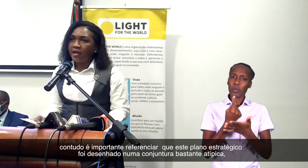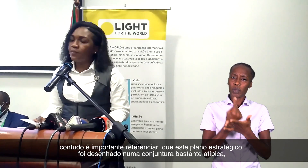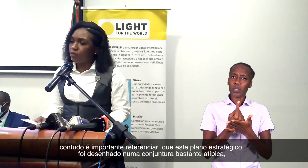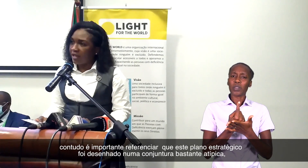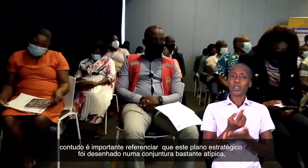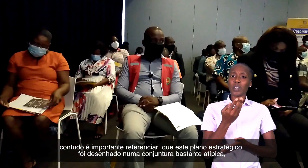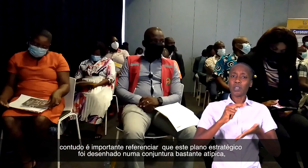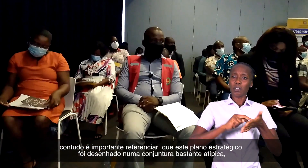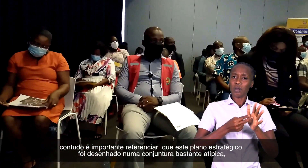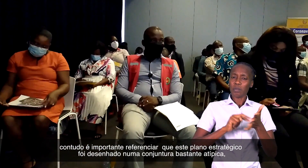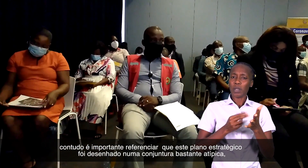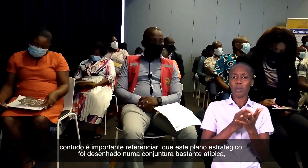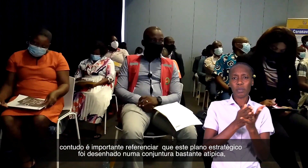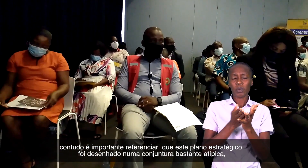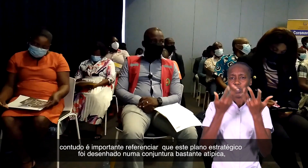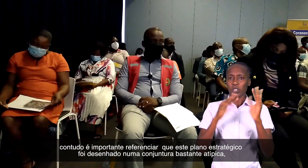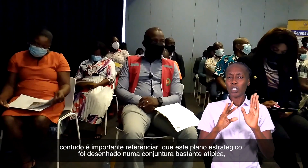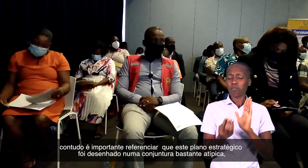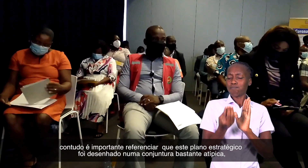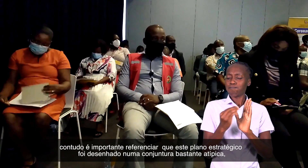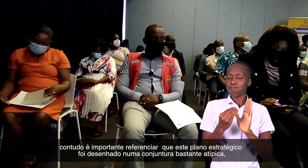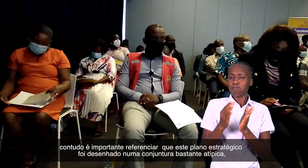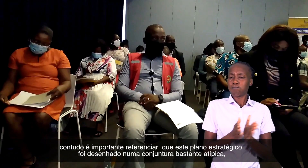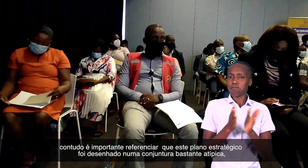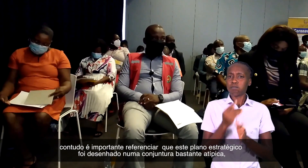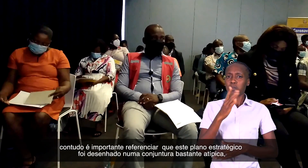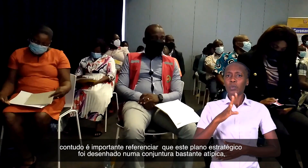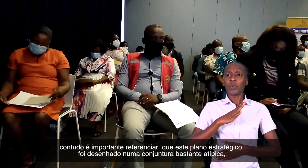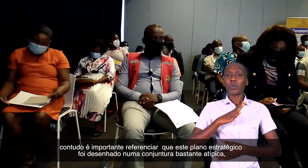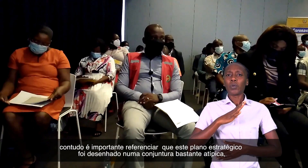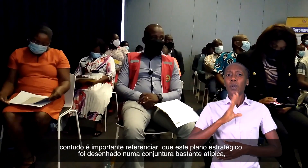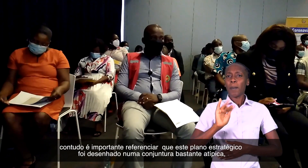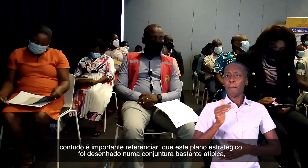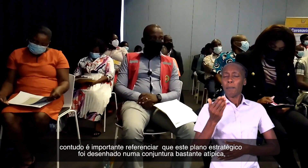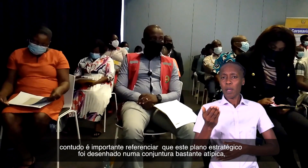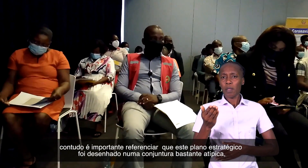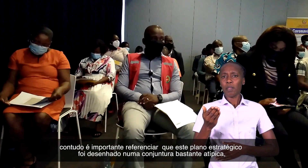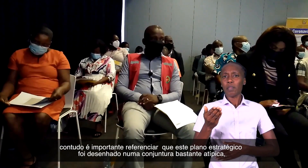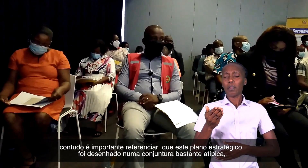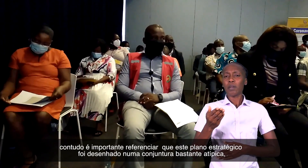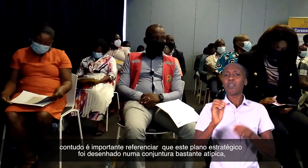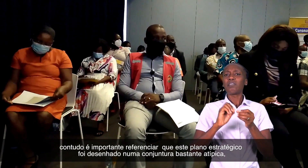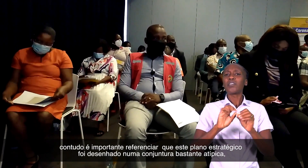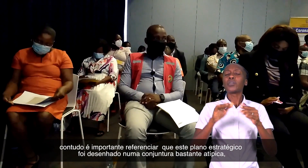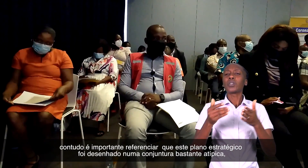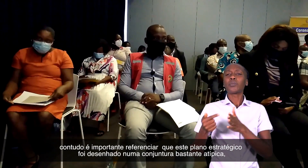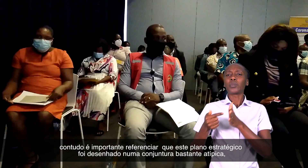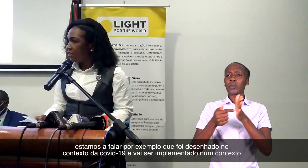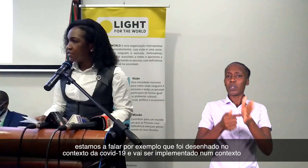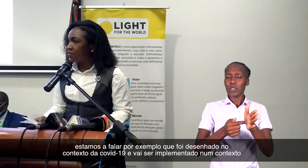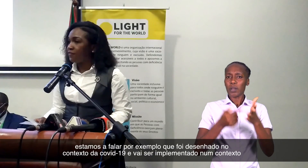Contudo, é importante referenciar que este plano estratégico foi desenhado numa conjuntura bastante atípica e